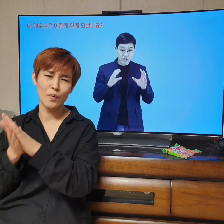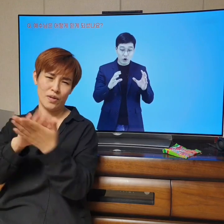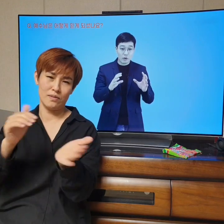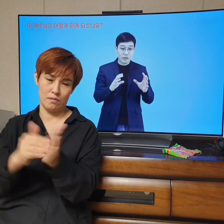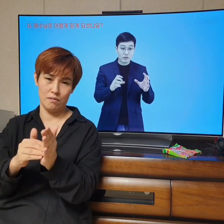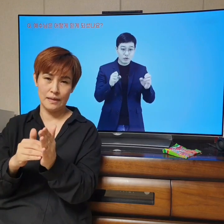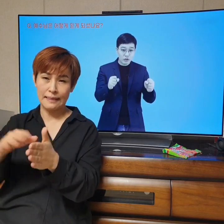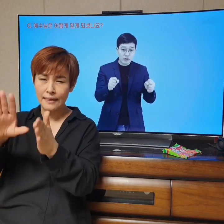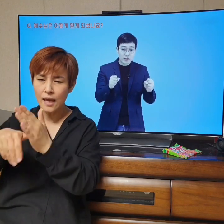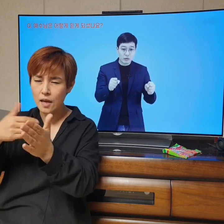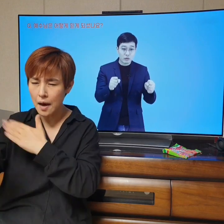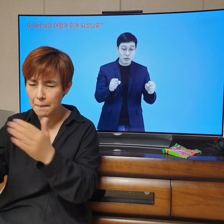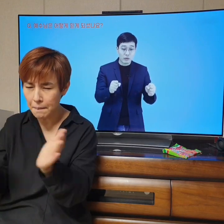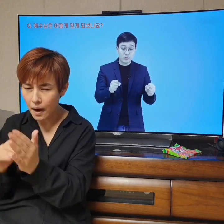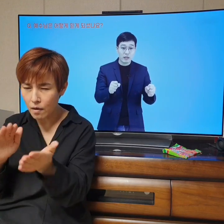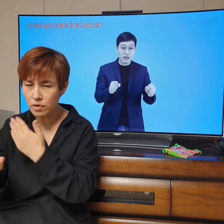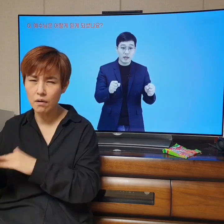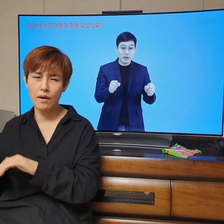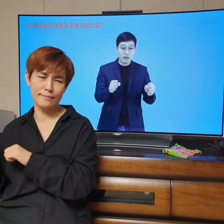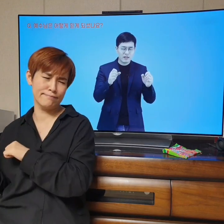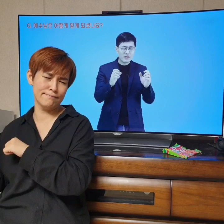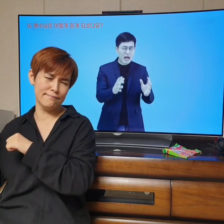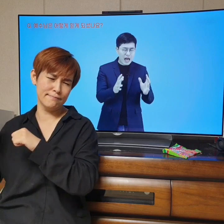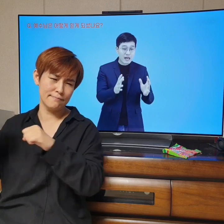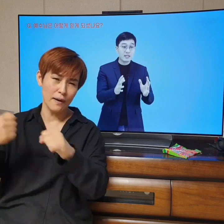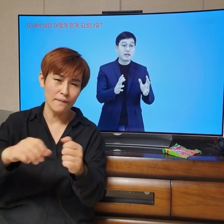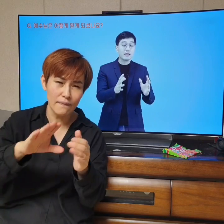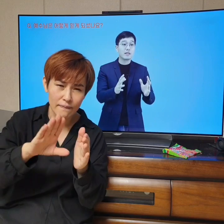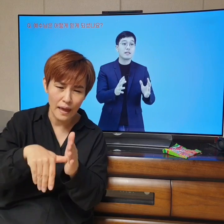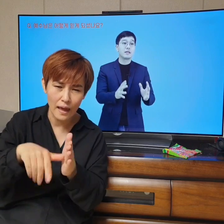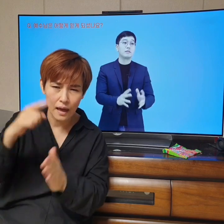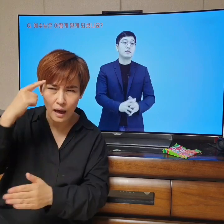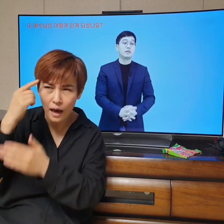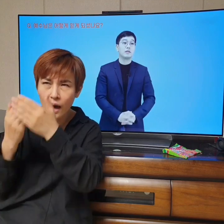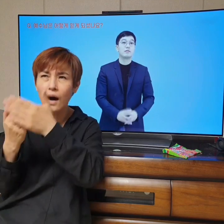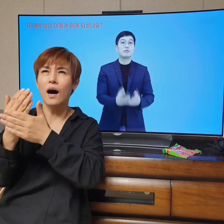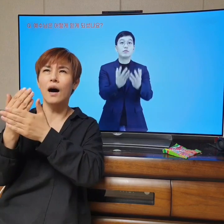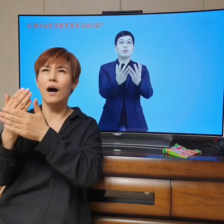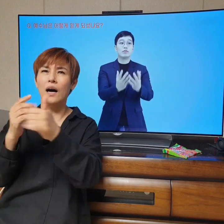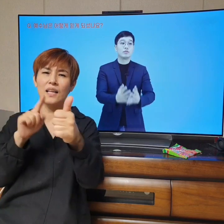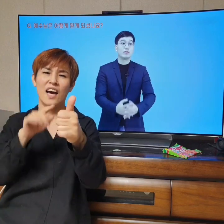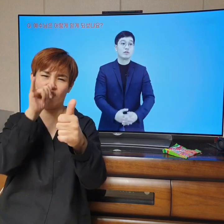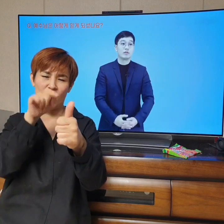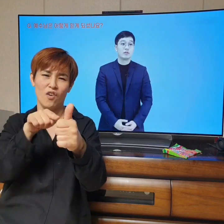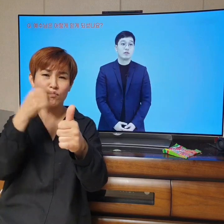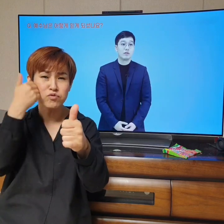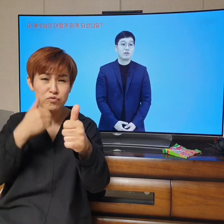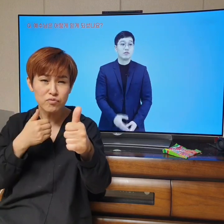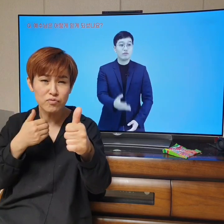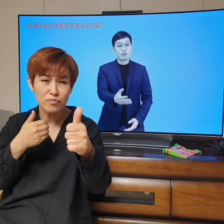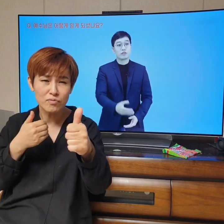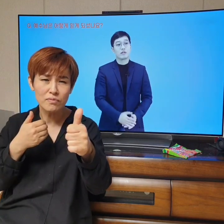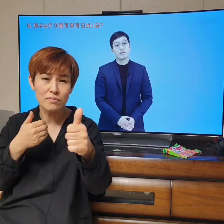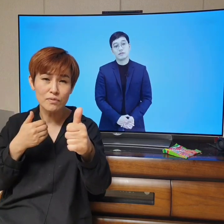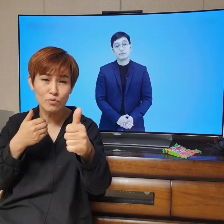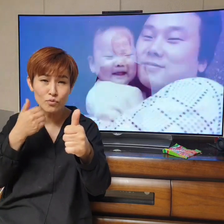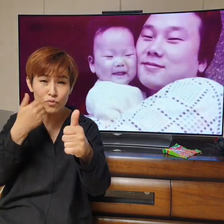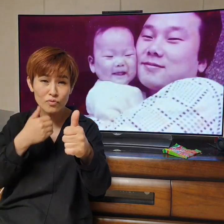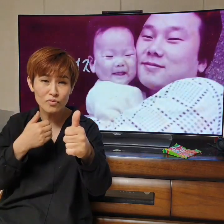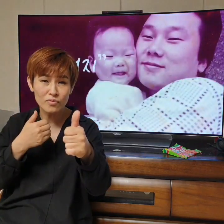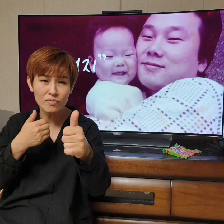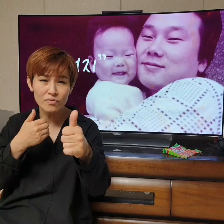그 순간에 그 경험을 하고 운전대를 잡고 돌아오는데 딱 생각나는 한 사람이 떠오르는 거예요.